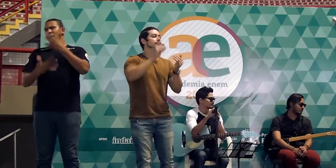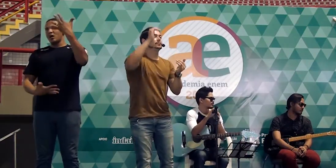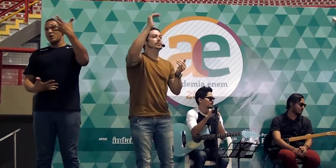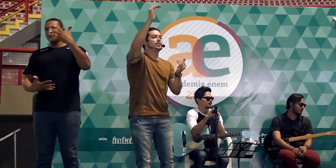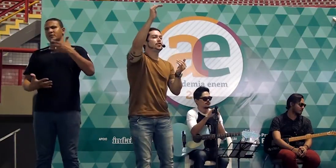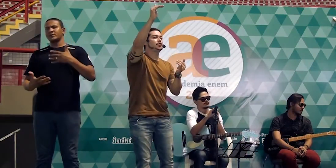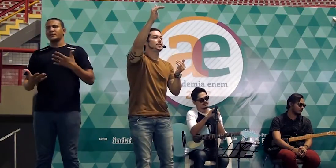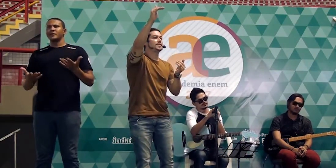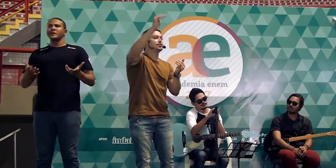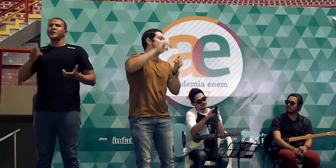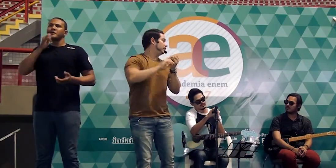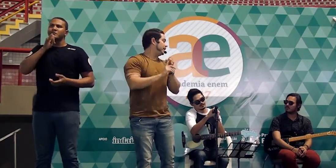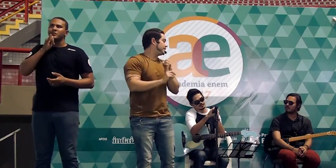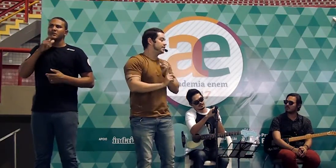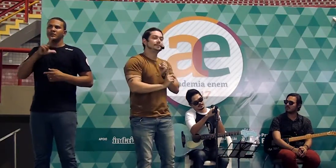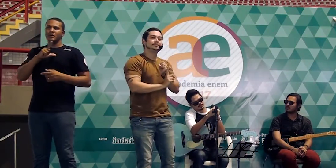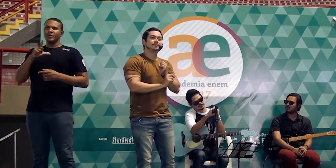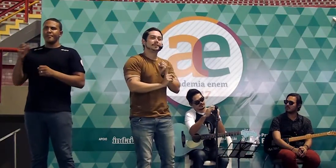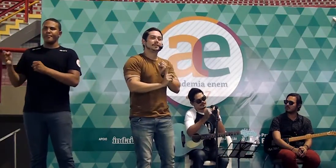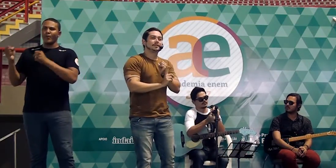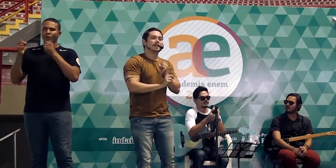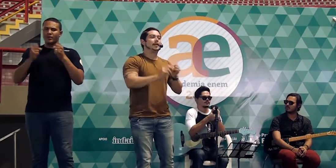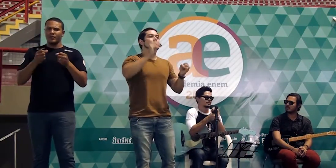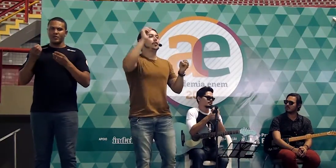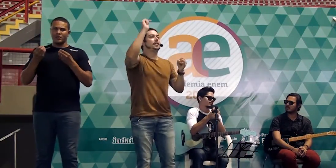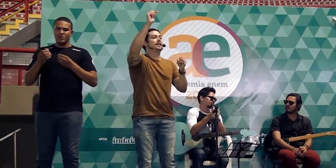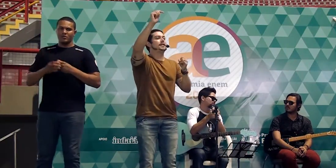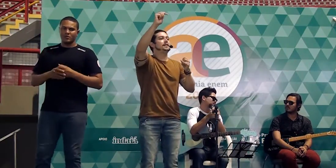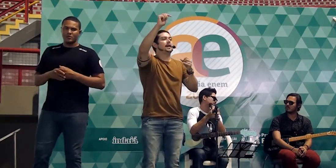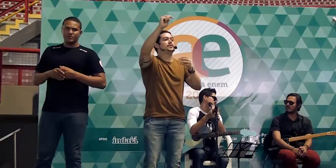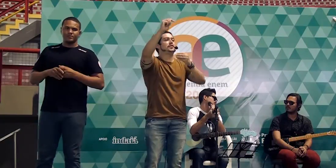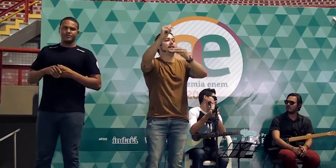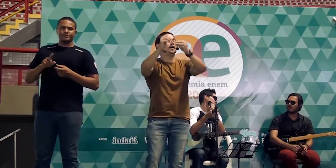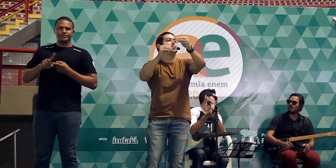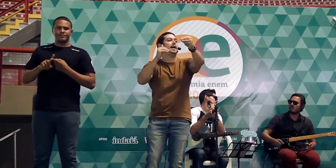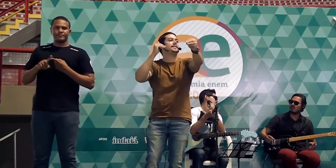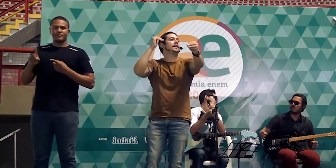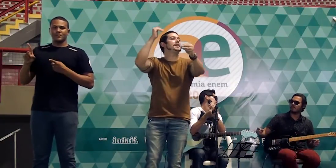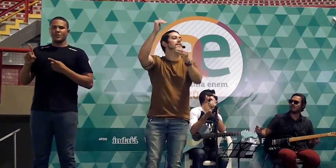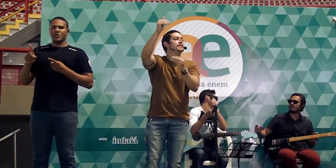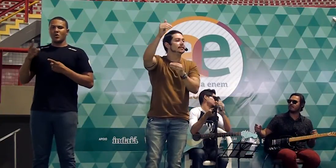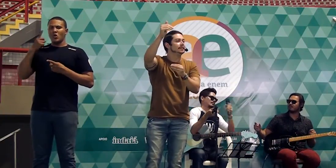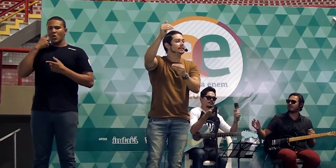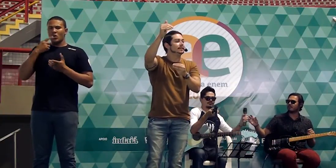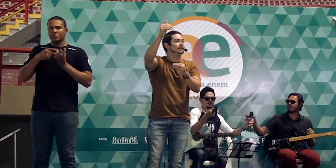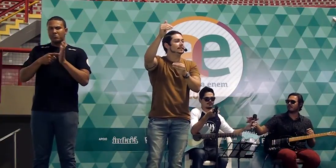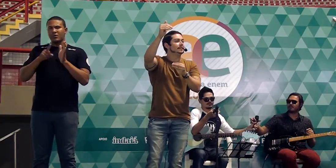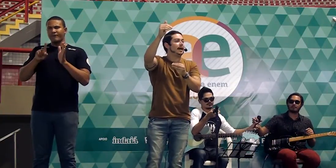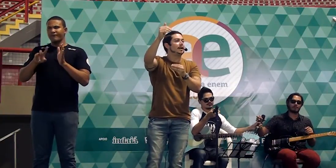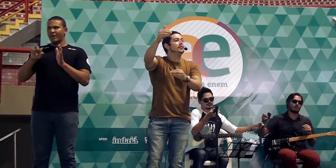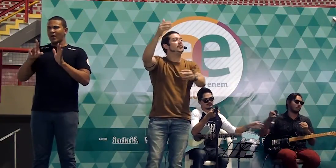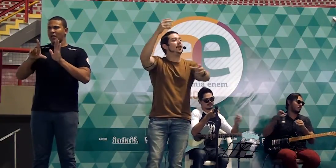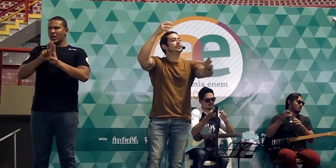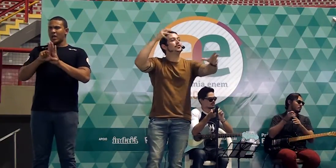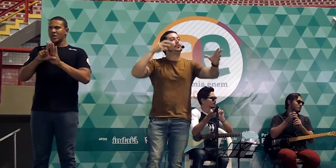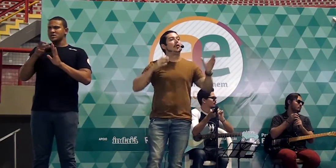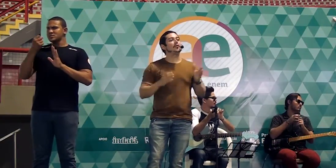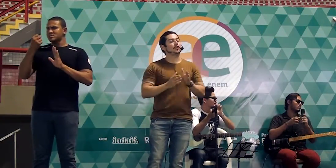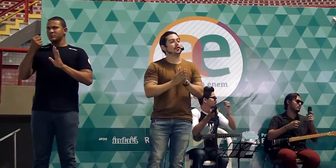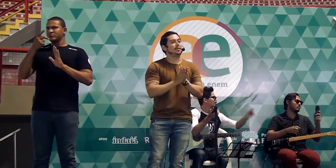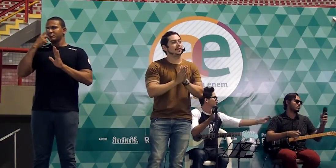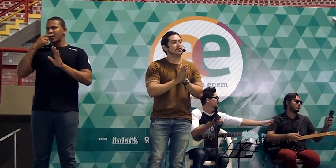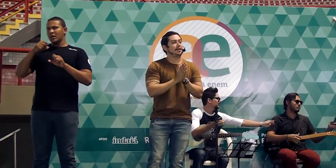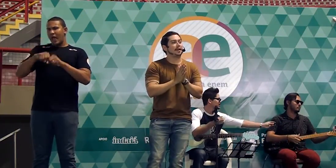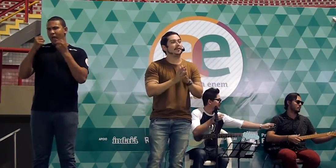do instituição de poderes, que ele coloca que a gente vai derrubar as leis, tá? Volta de